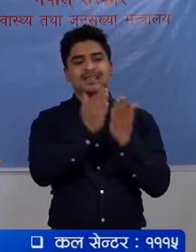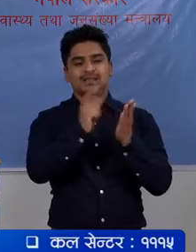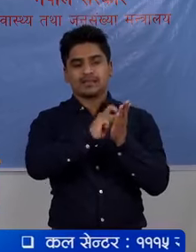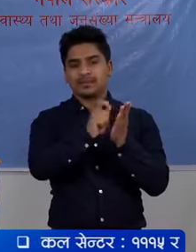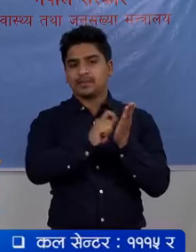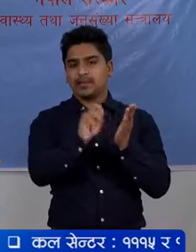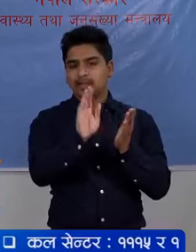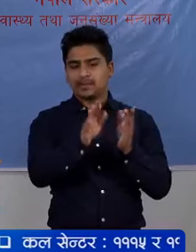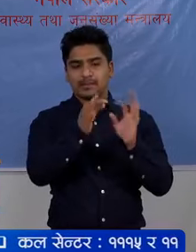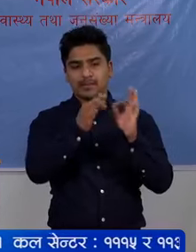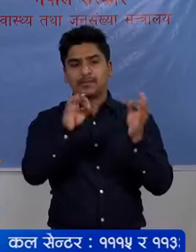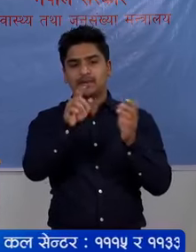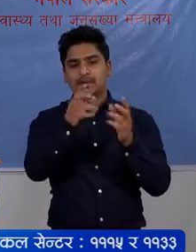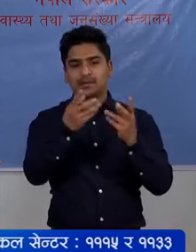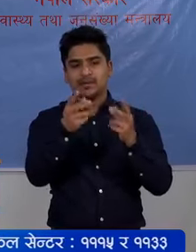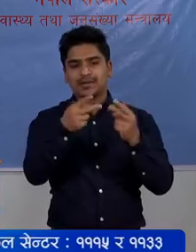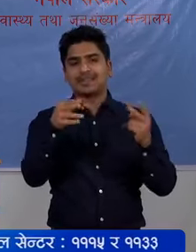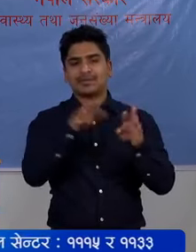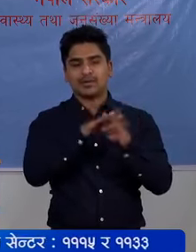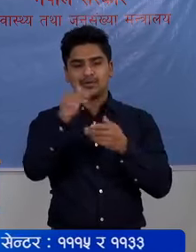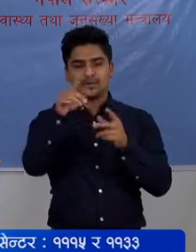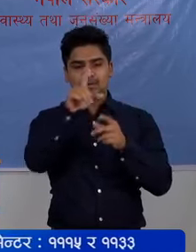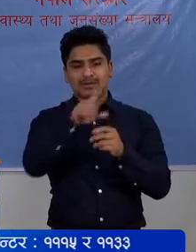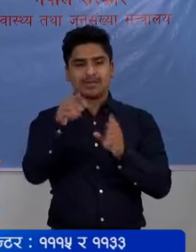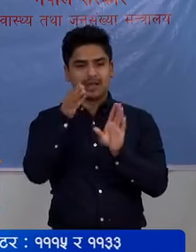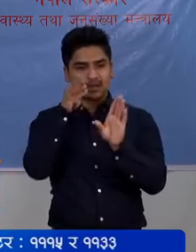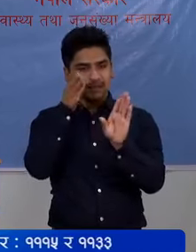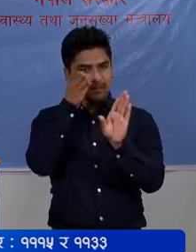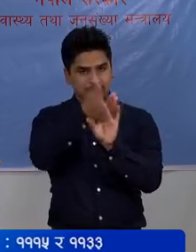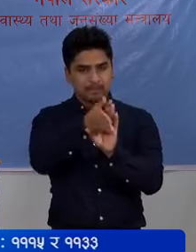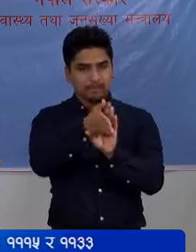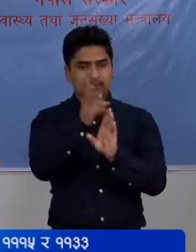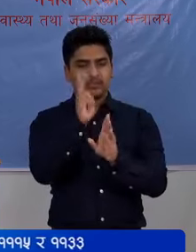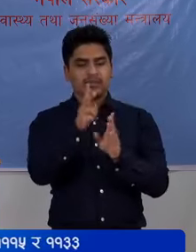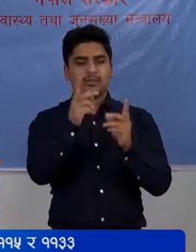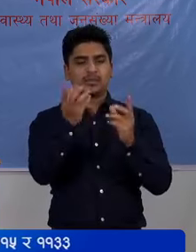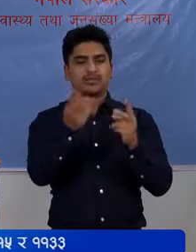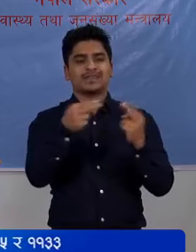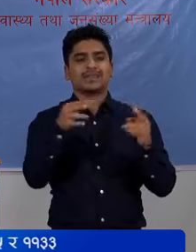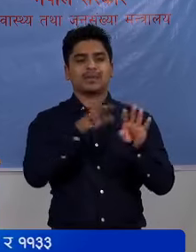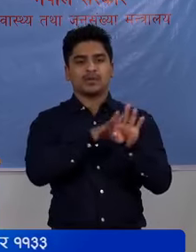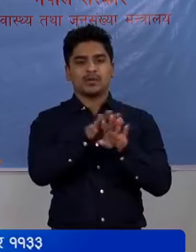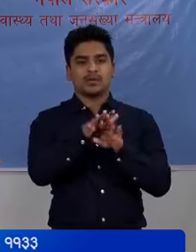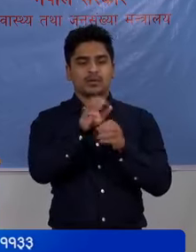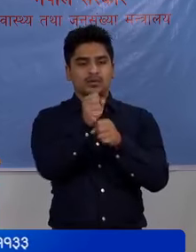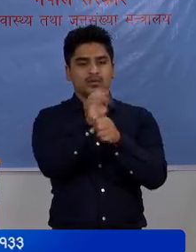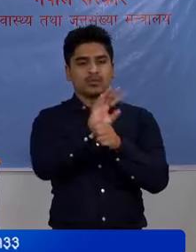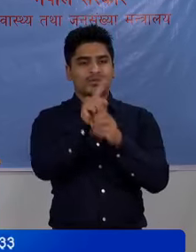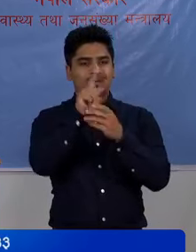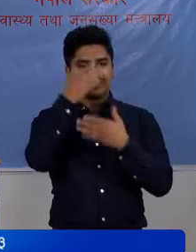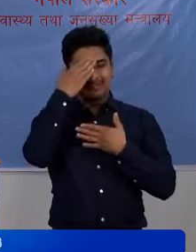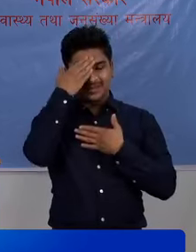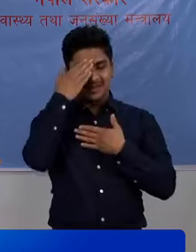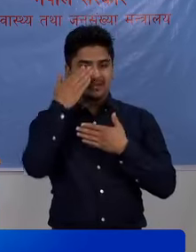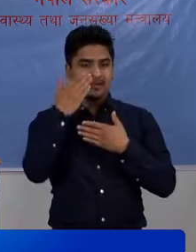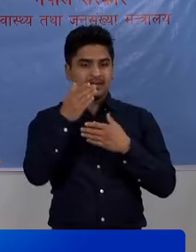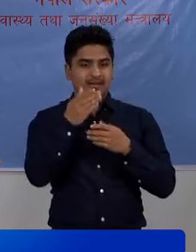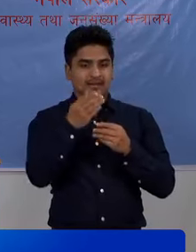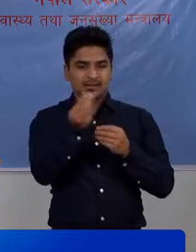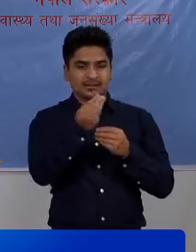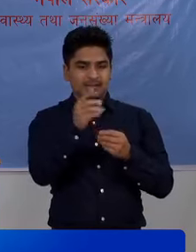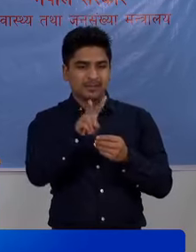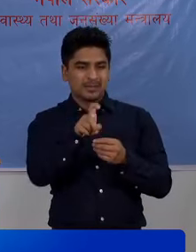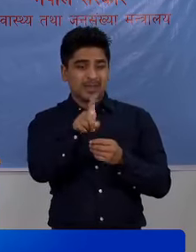एले बिविन्ण बस्तु हरू नेपाल वीत्र वित्री दाखेरी तिनी बस्तु हरुमा कोबीट को संक्रमन का सेश अरू